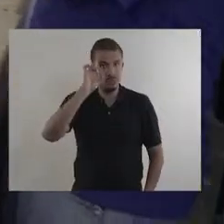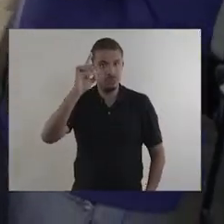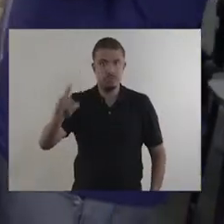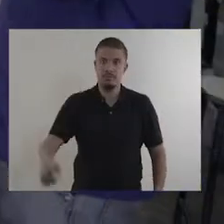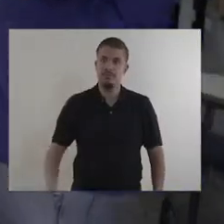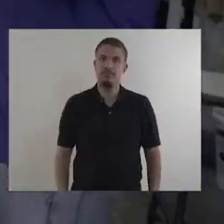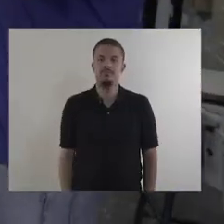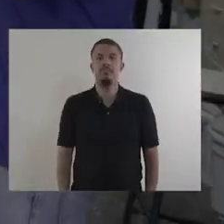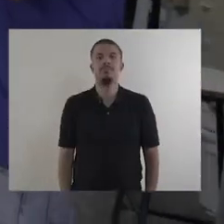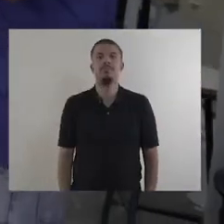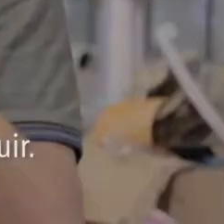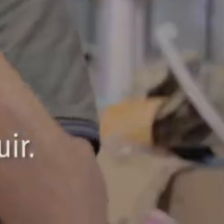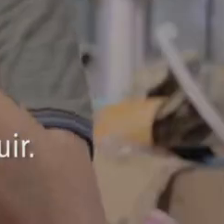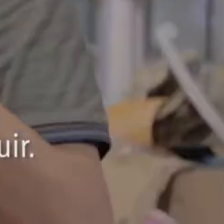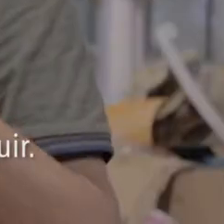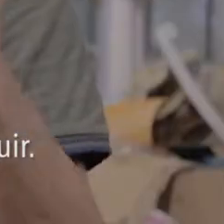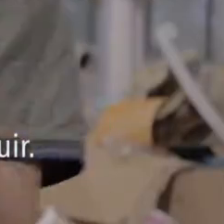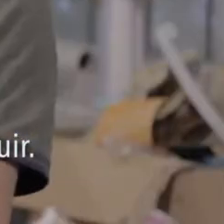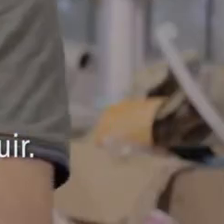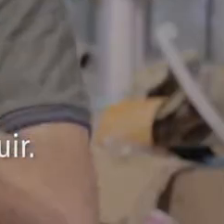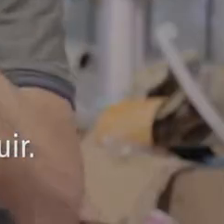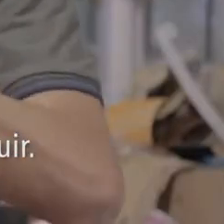esse acompanhamento diário.